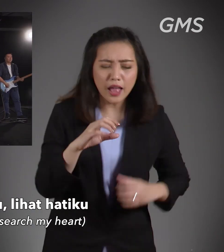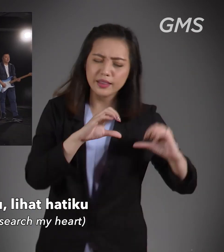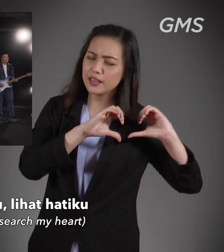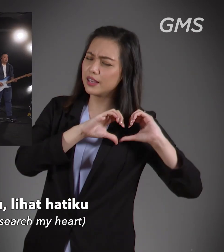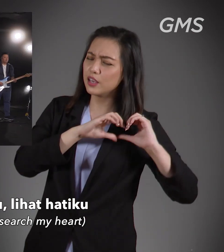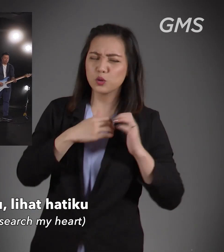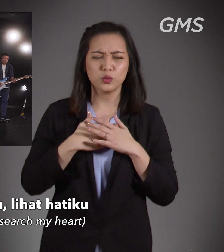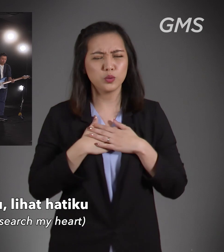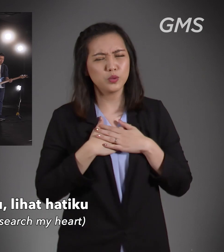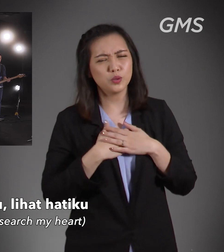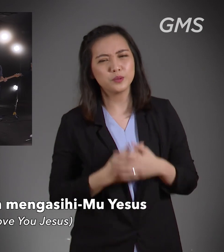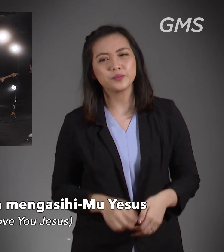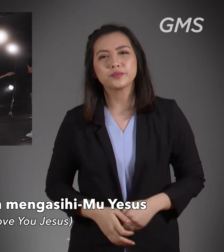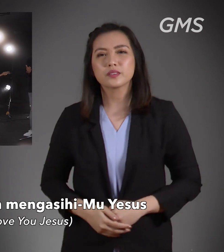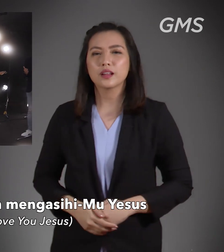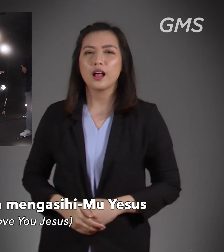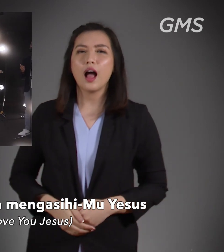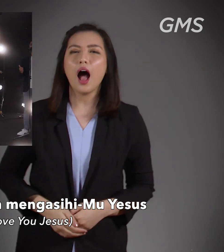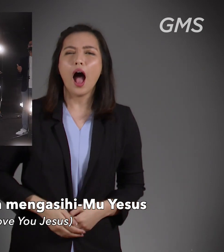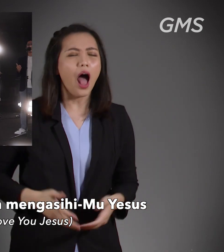lihat hatiku,